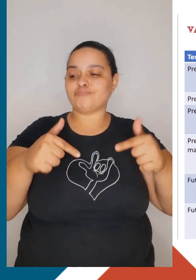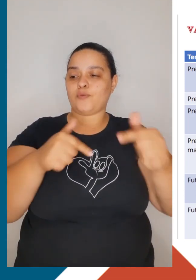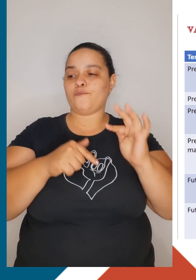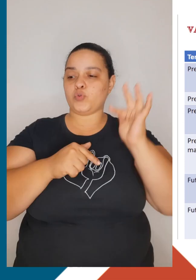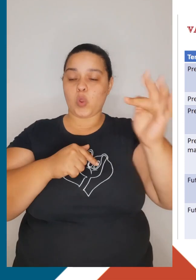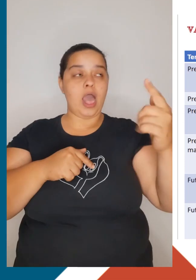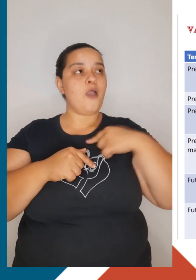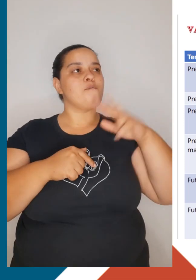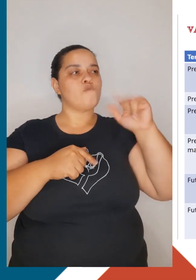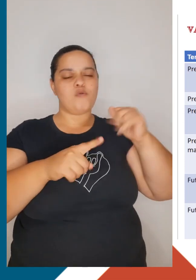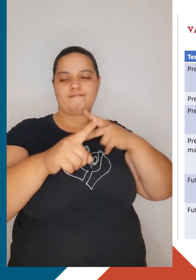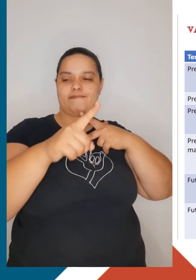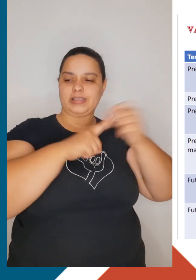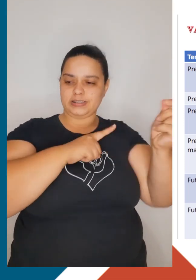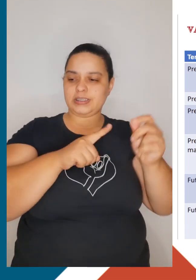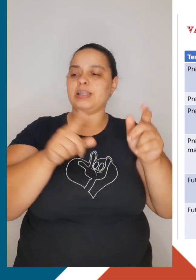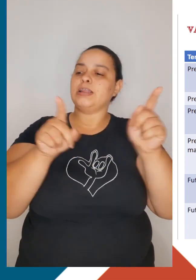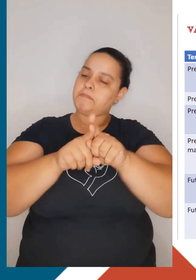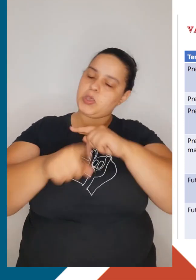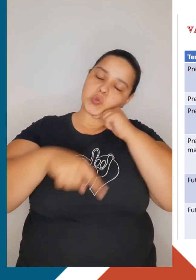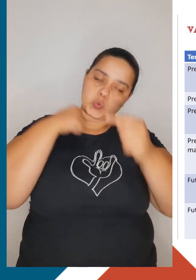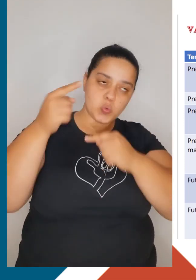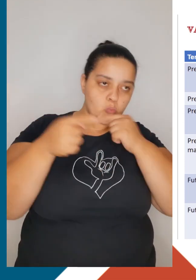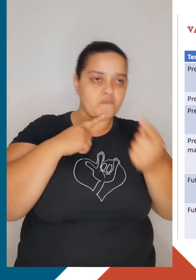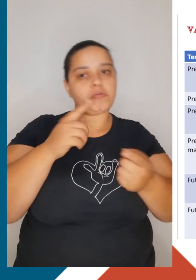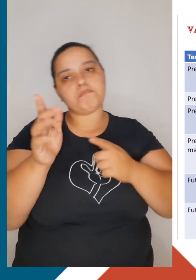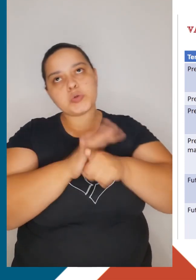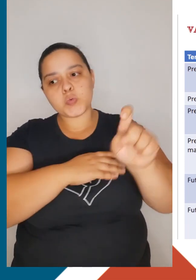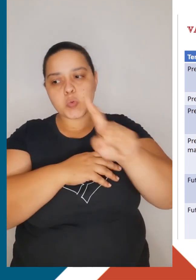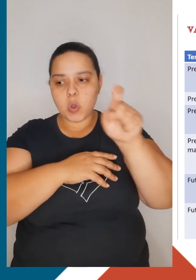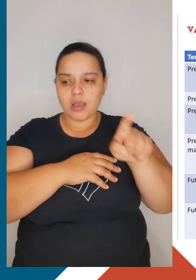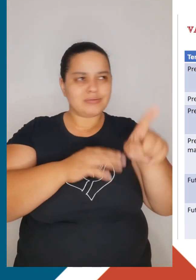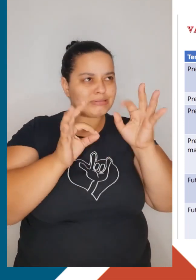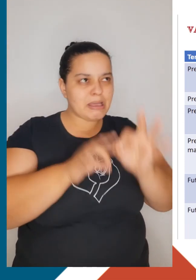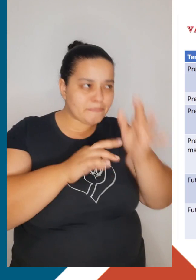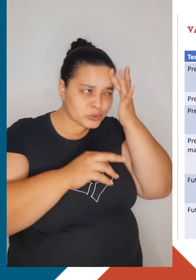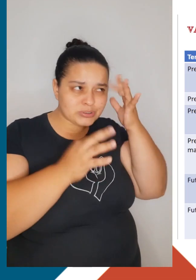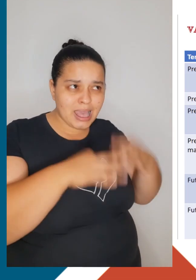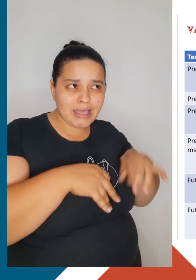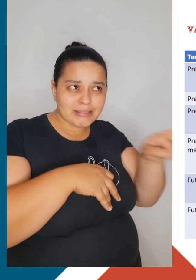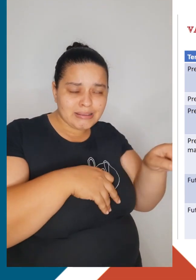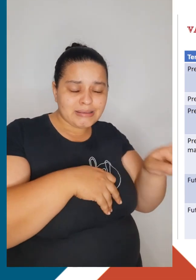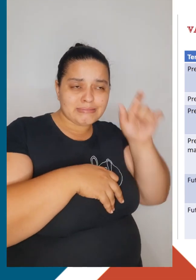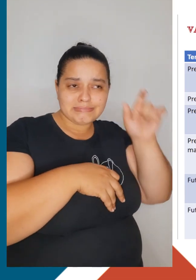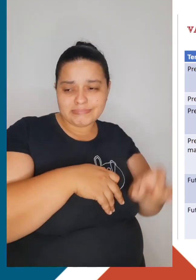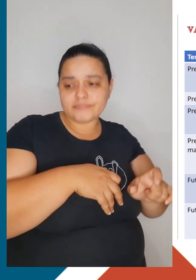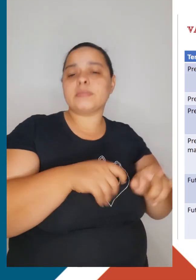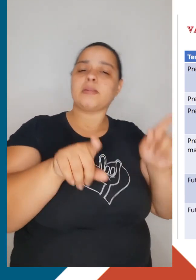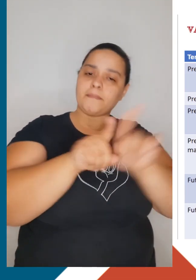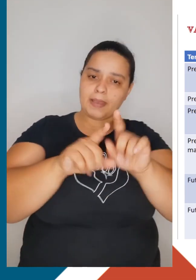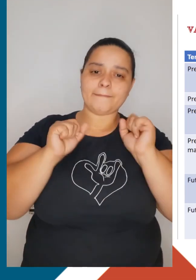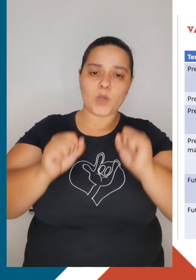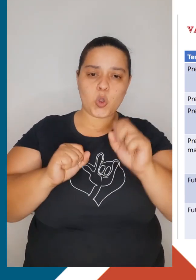exemplo, eu vencerei. Também pode representar dúvida, questionamento. Será ele a pessoa certa? E também pode